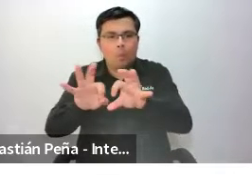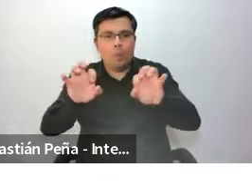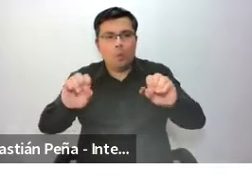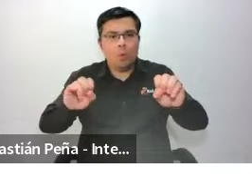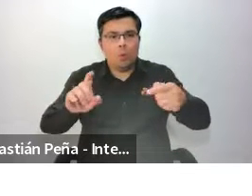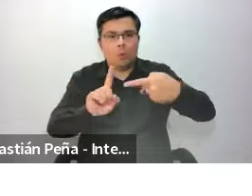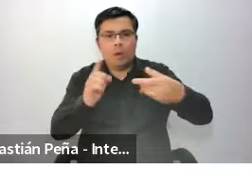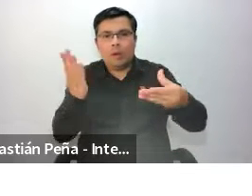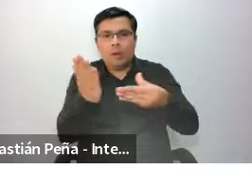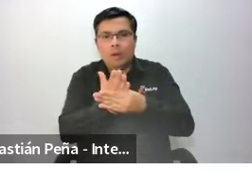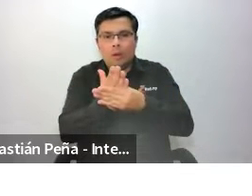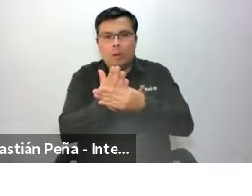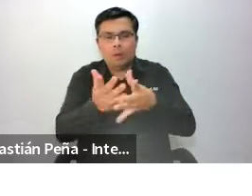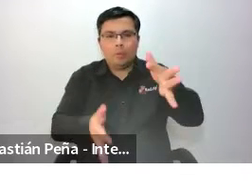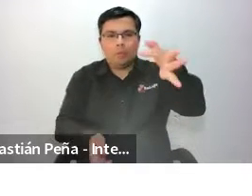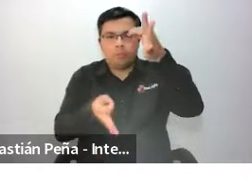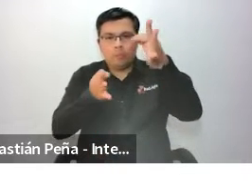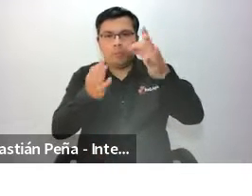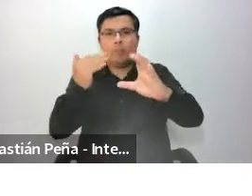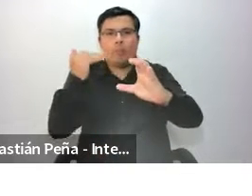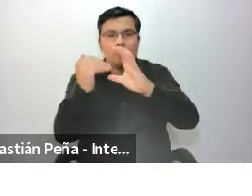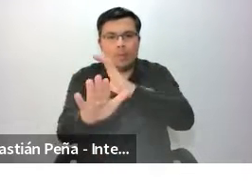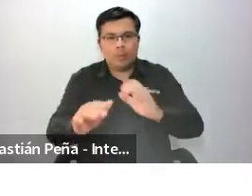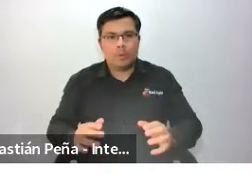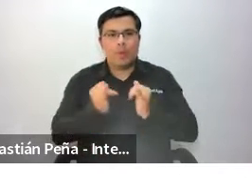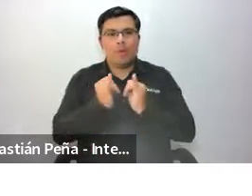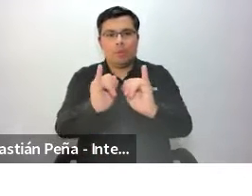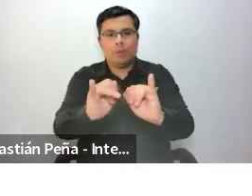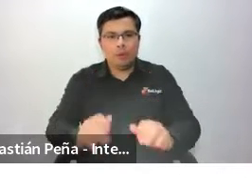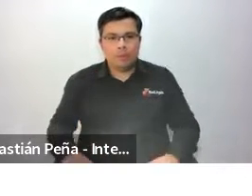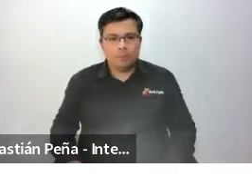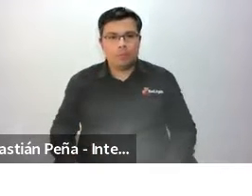distintos webinars. Este ciclo también está